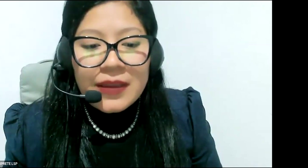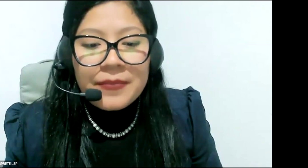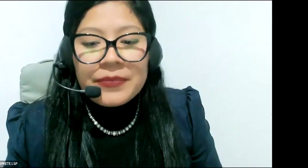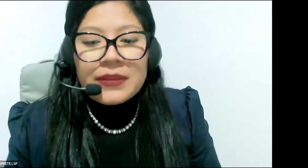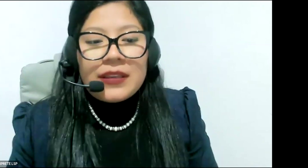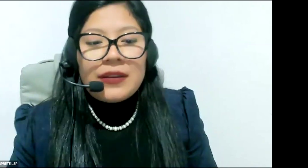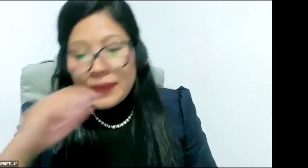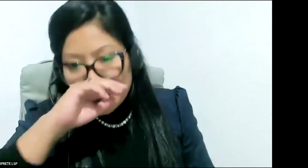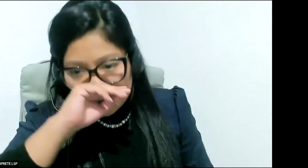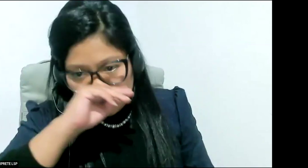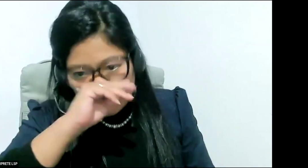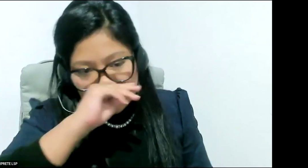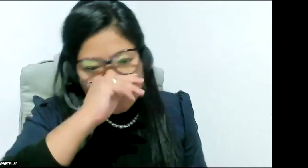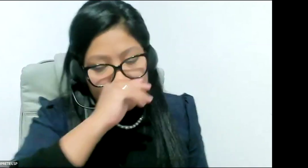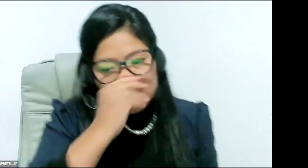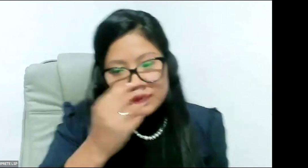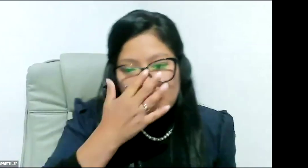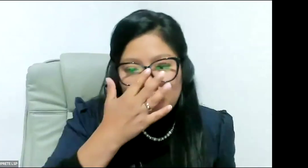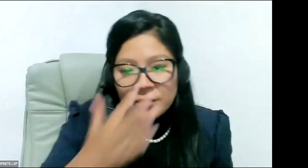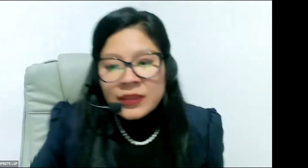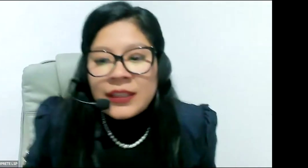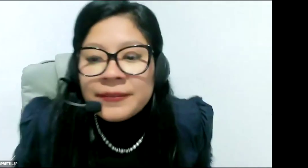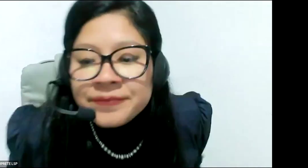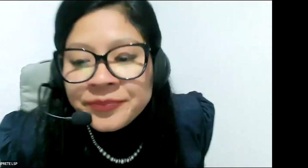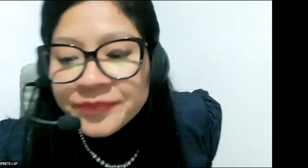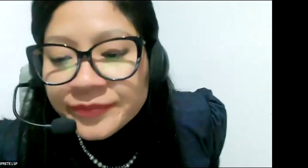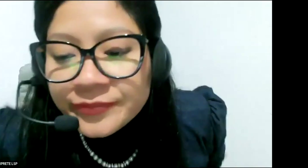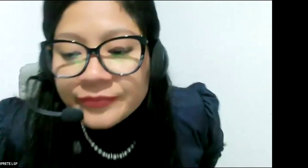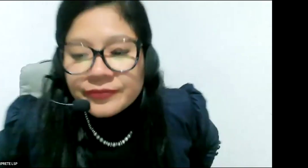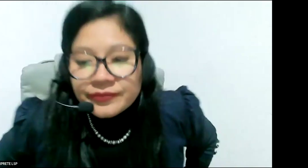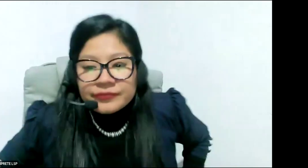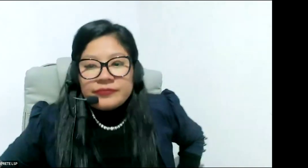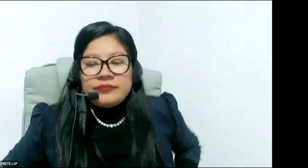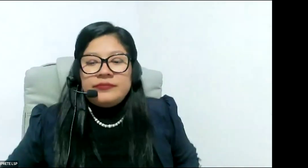Soledad a ver sí De dónde